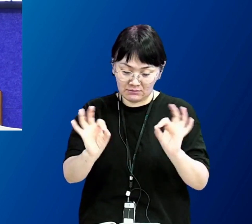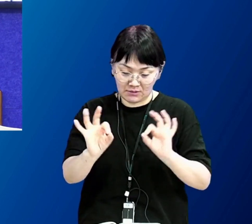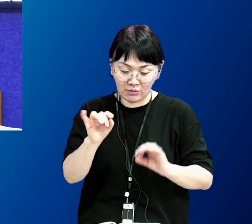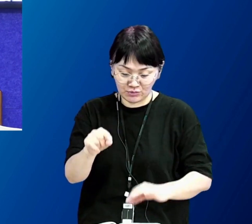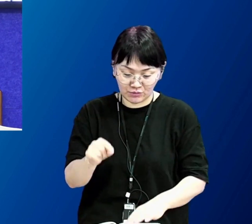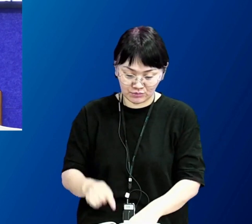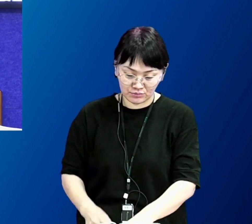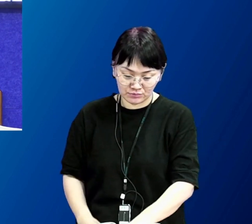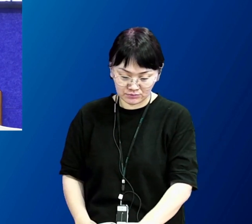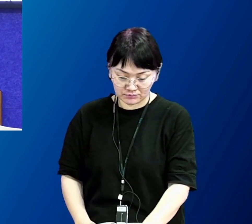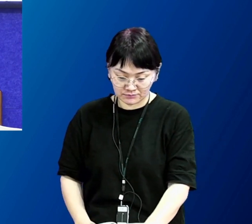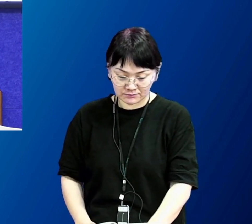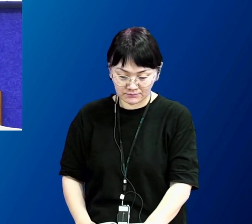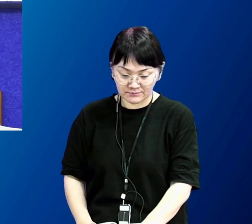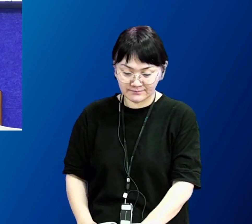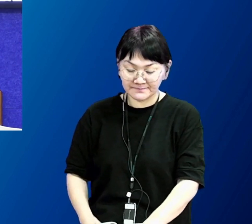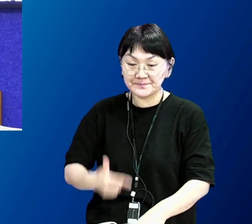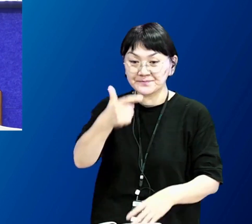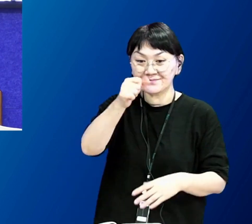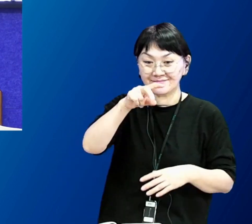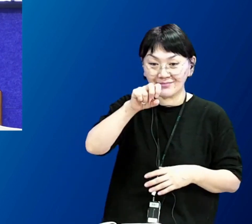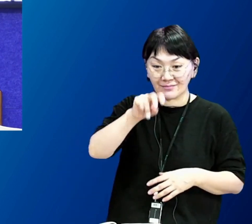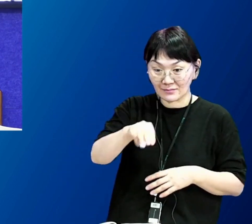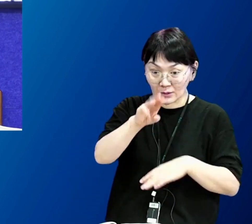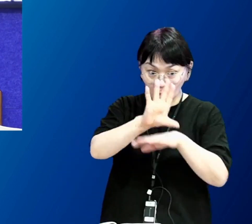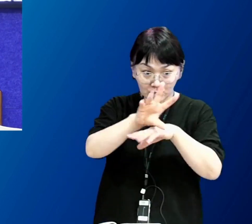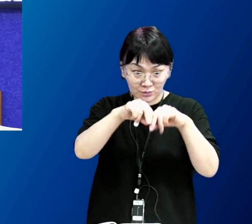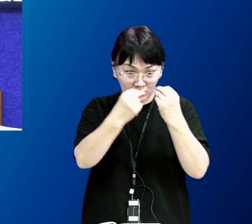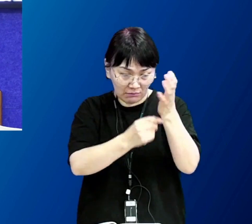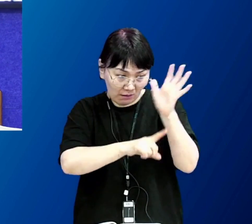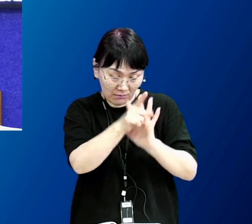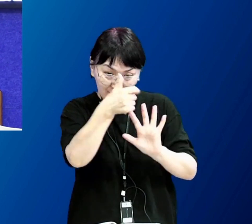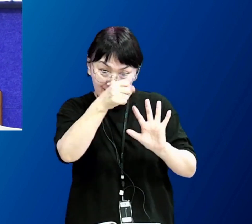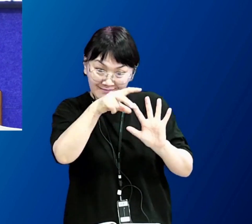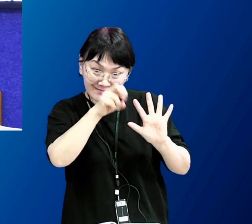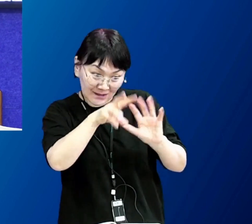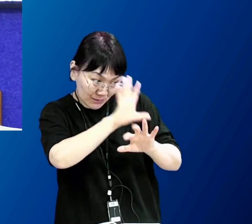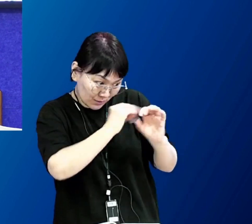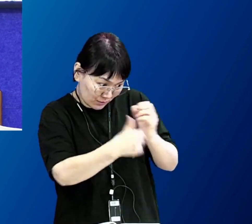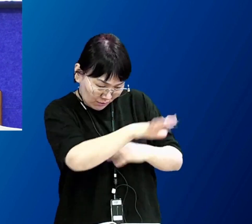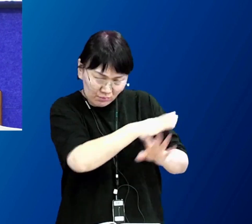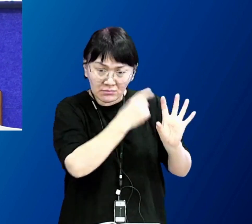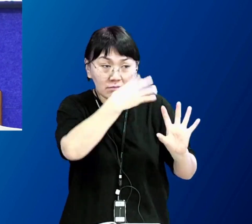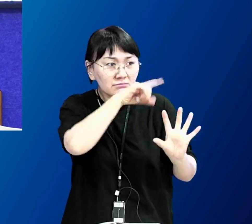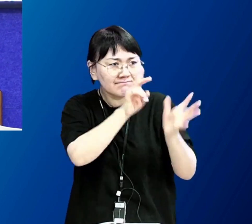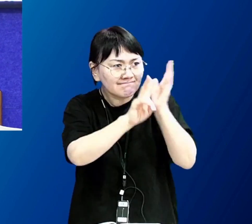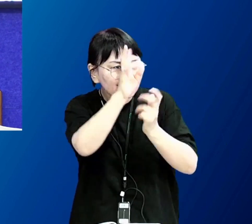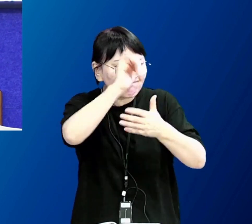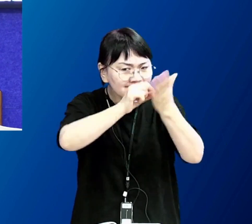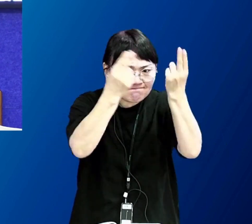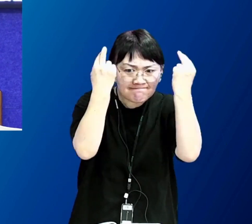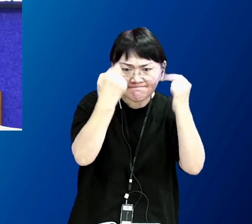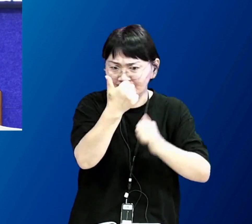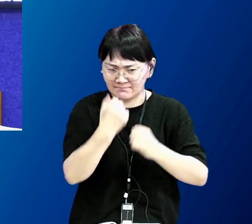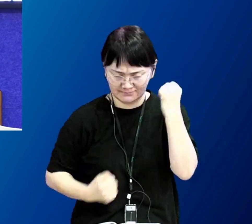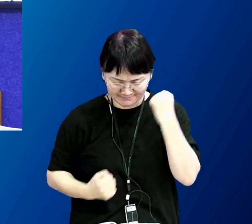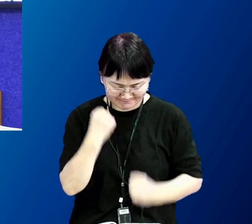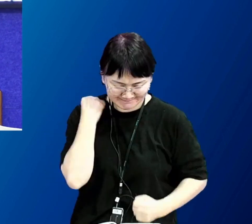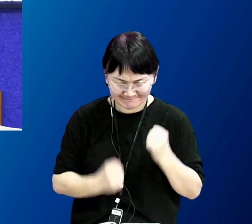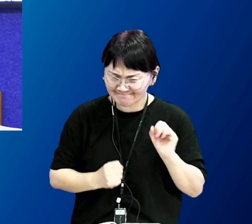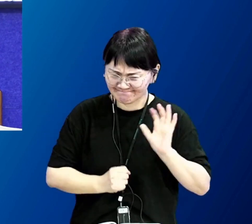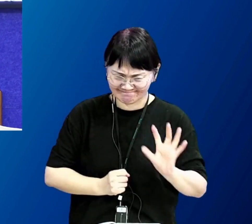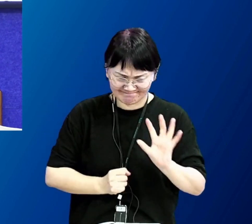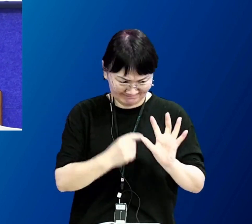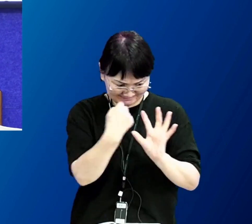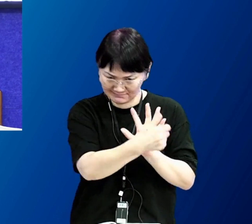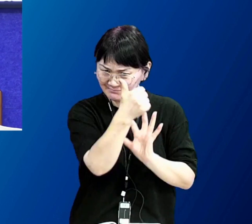за галат чуулганы ахан дүүс ч юм болоо ихэндээ эзний үгэнд дуулгартай сайн гүйж байсан бах гэтэл